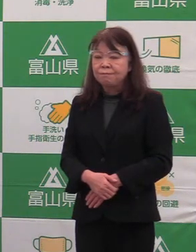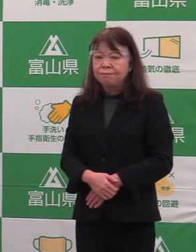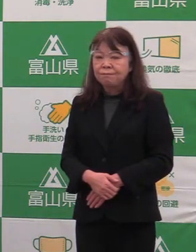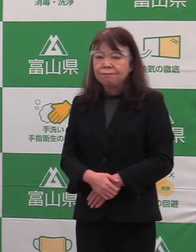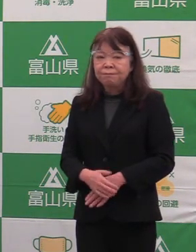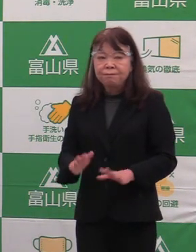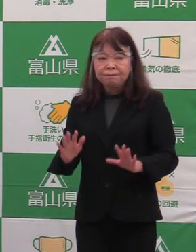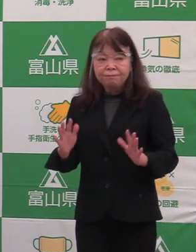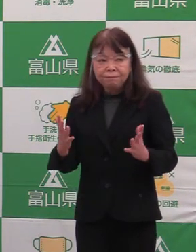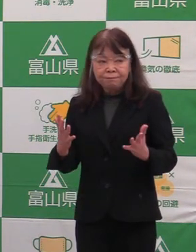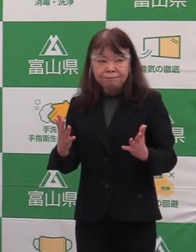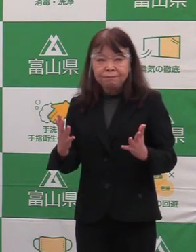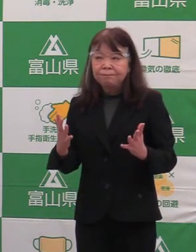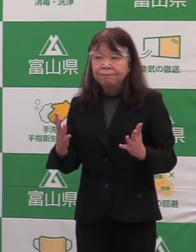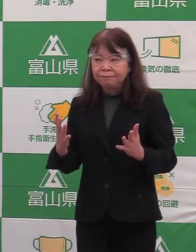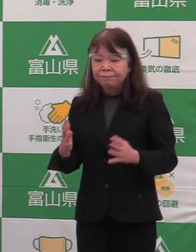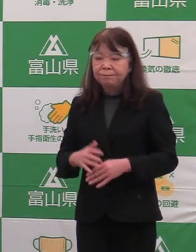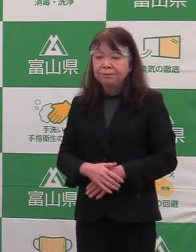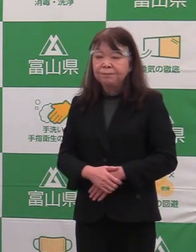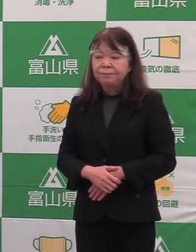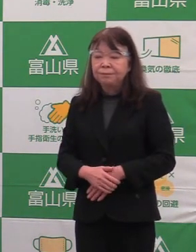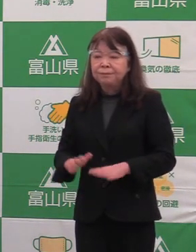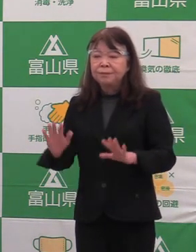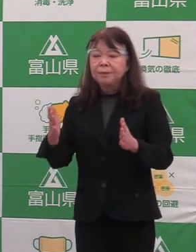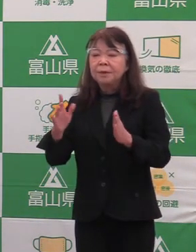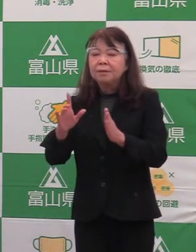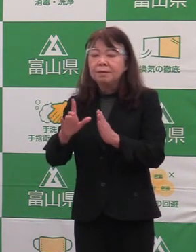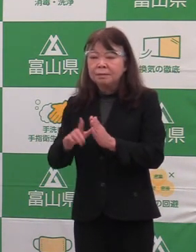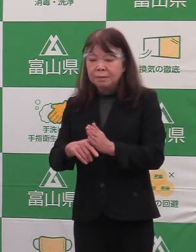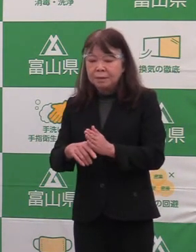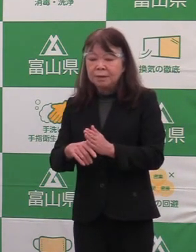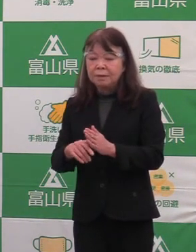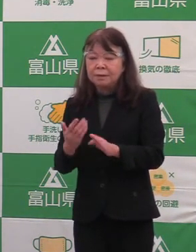よろしいでしょうか。それでは内